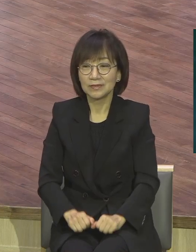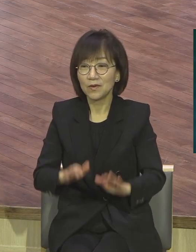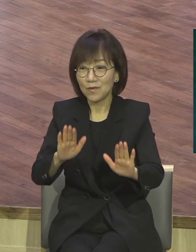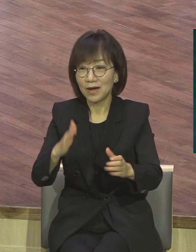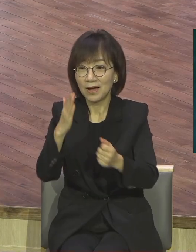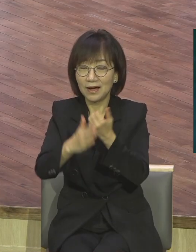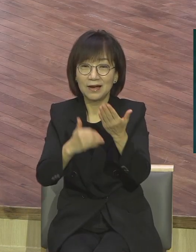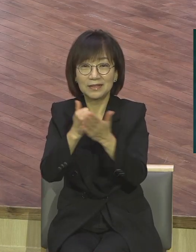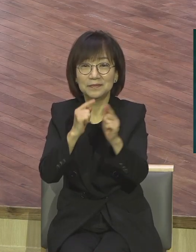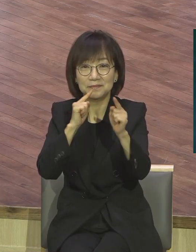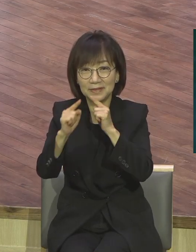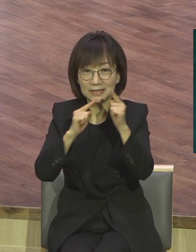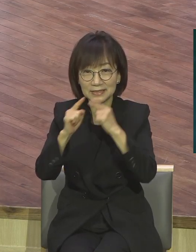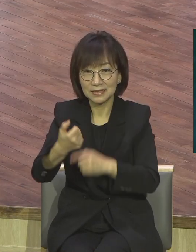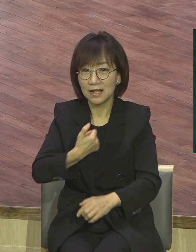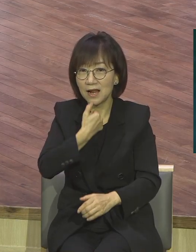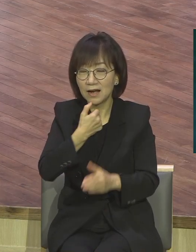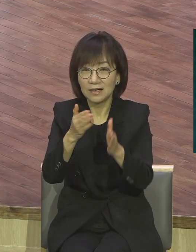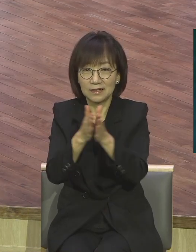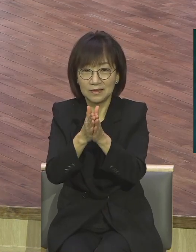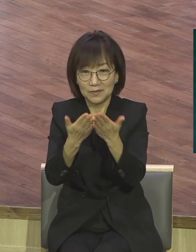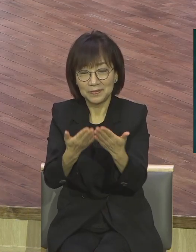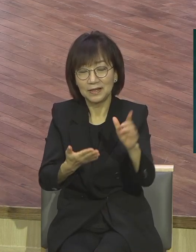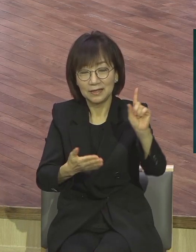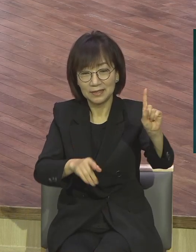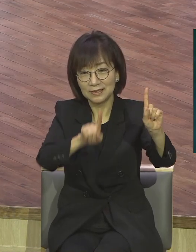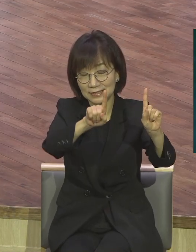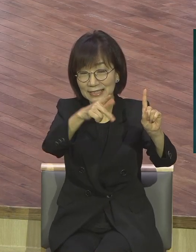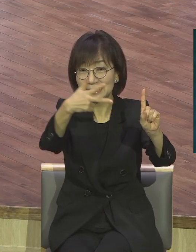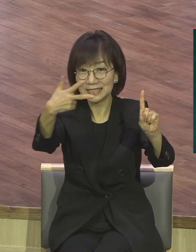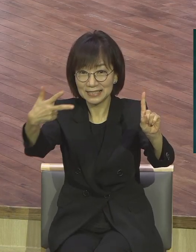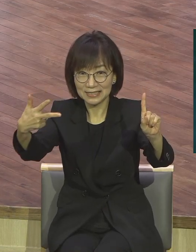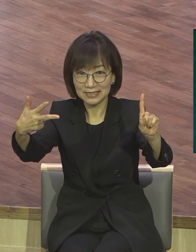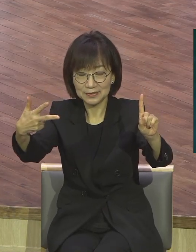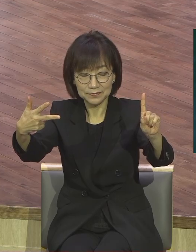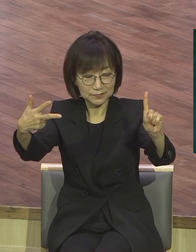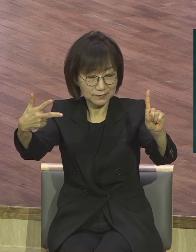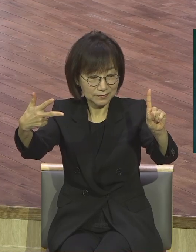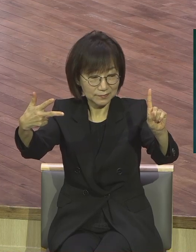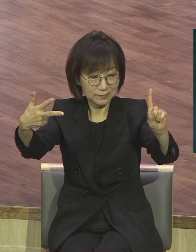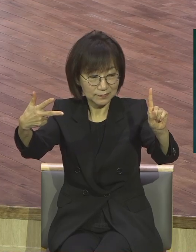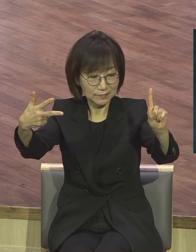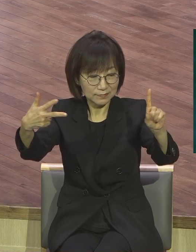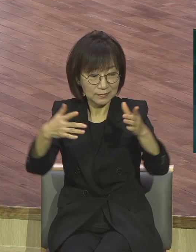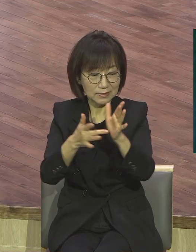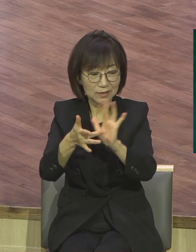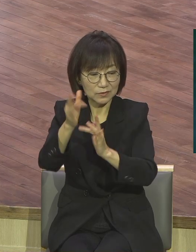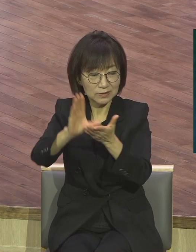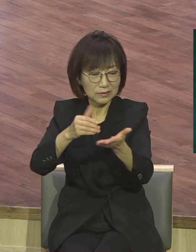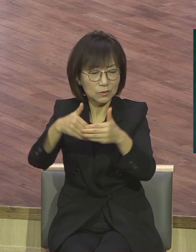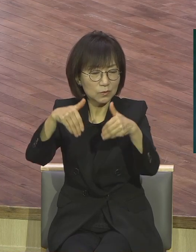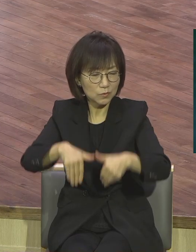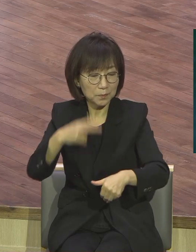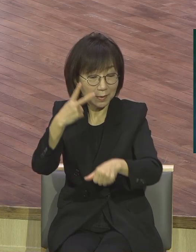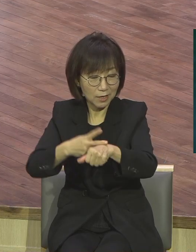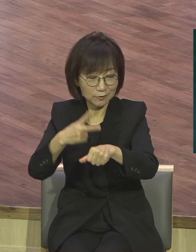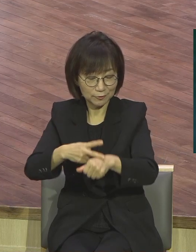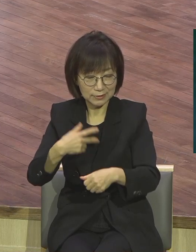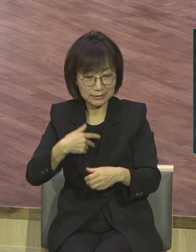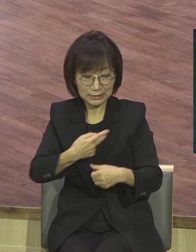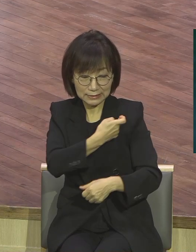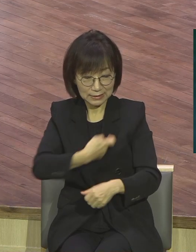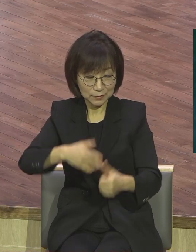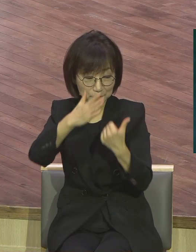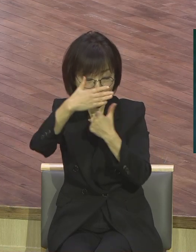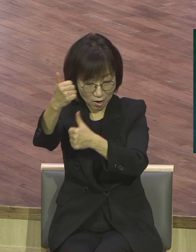오늘 은혜 받고 성취될 하나님의 말씀은 로마서 1장 1절에서 7절입니다. 예수 그리스도의 종 바울은